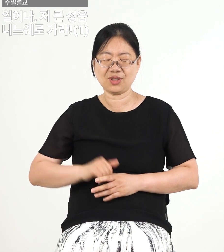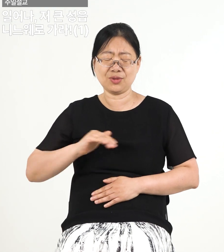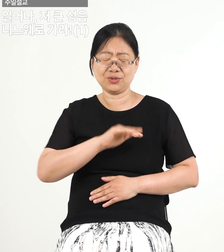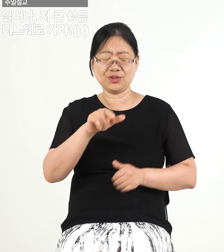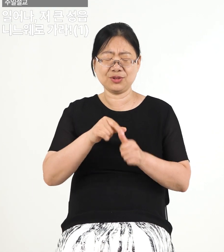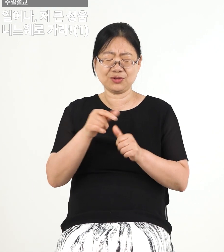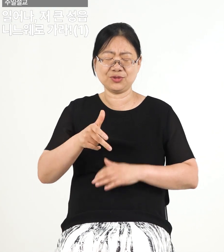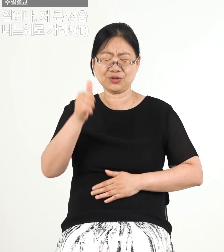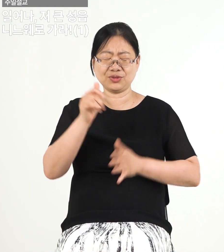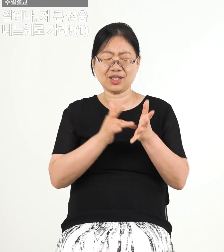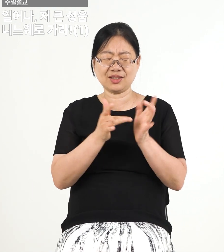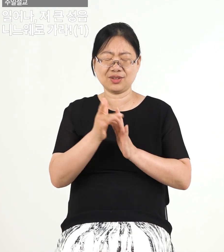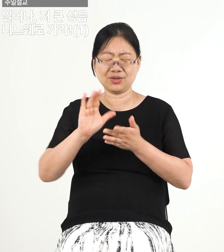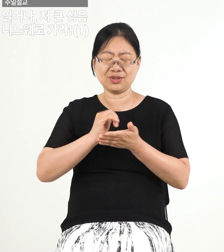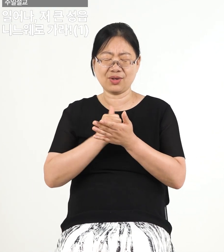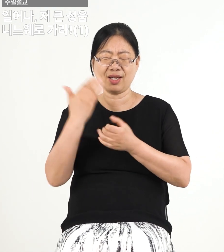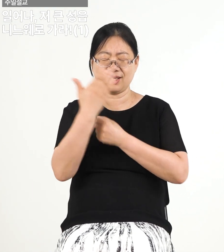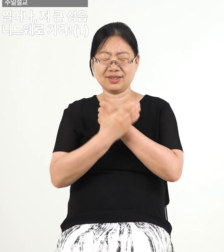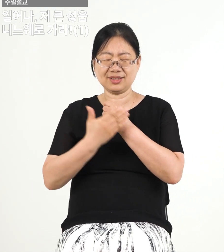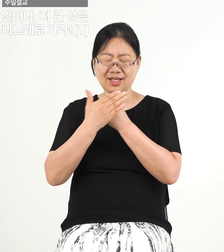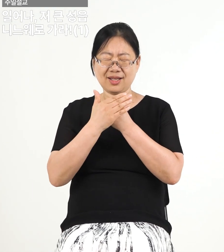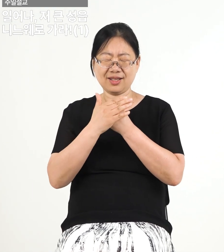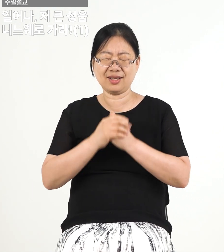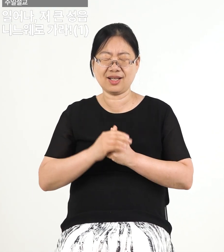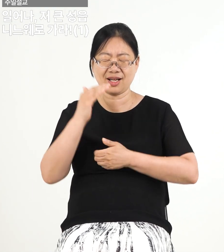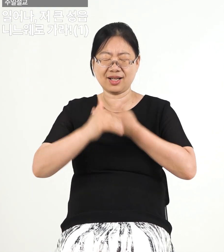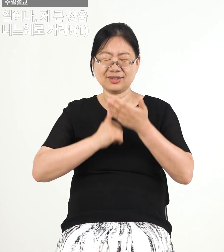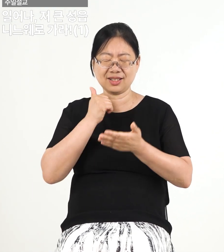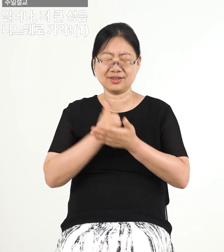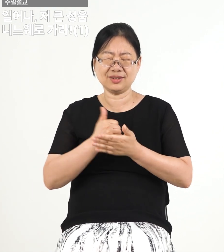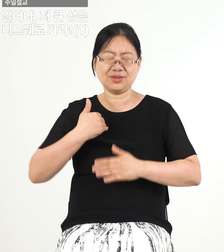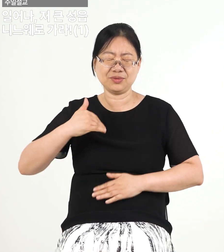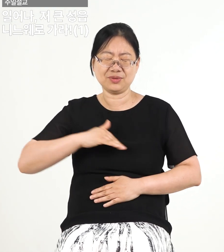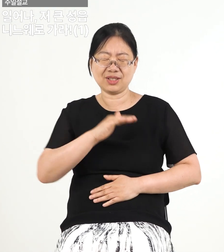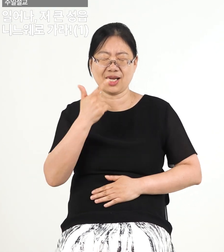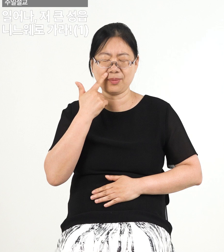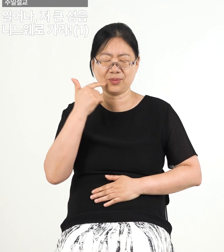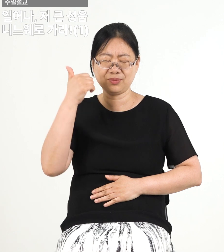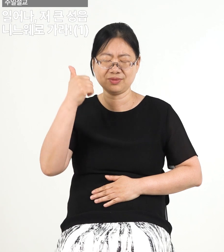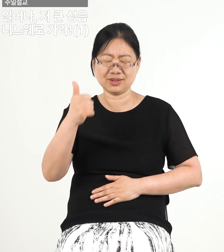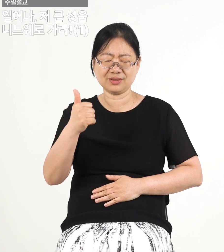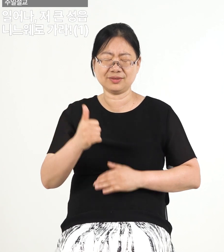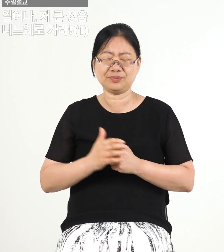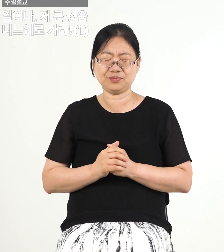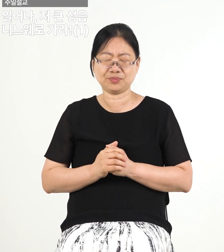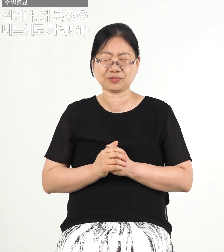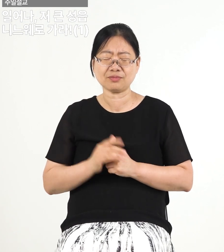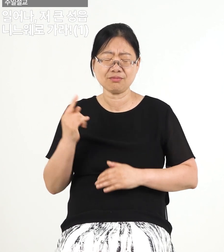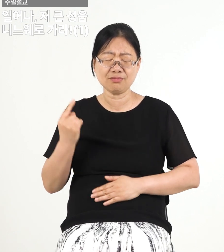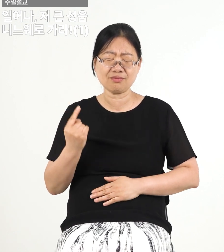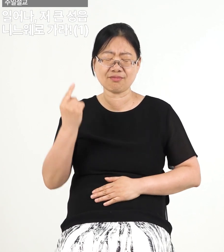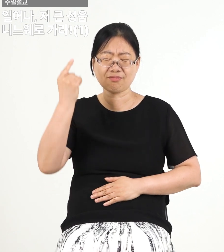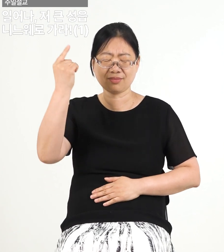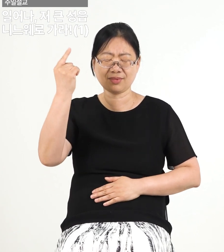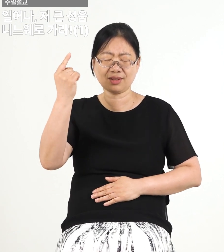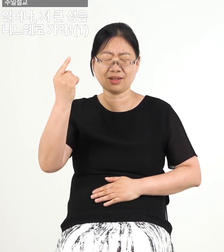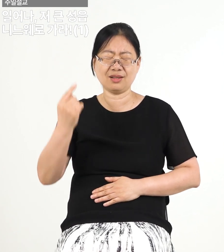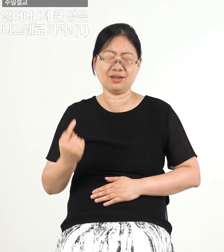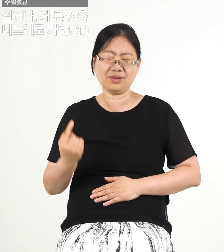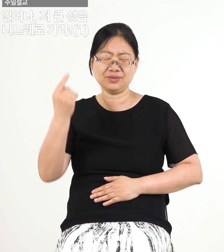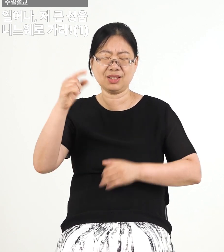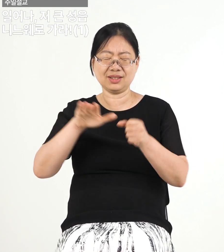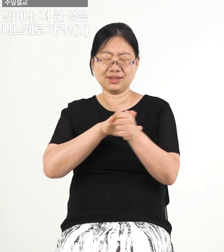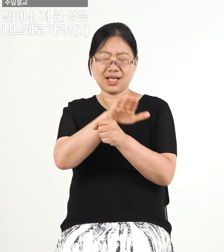우리 구주 예수 그리스도의 은혜와 하나님 우리 아버지의 높고